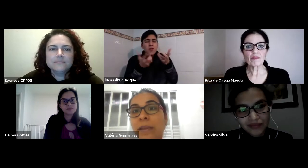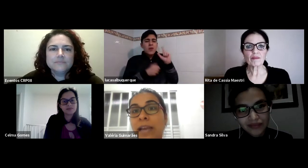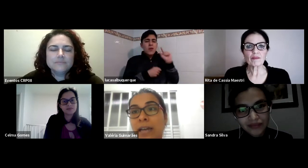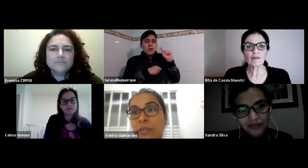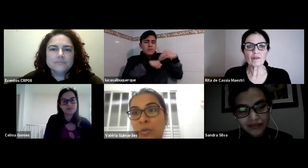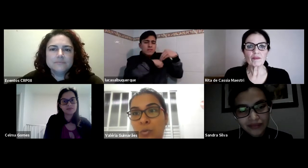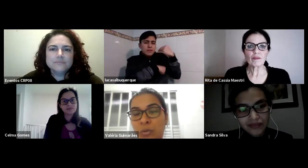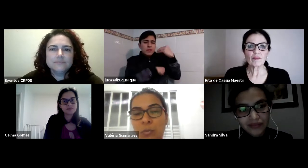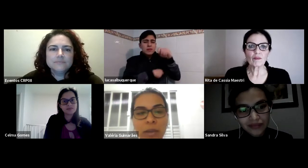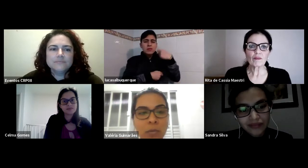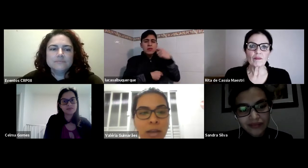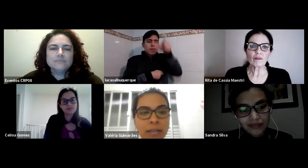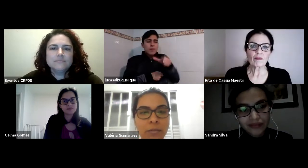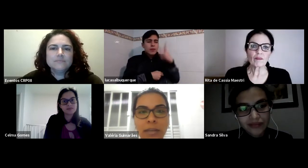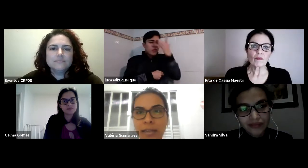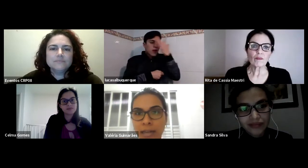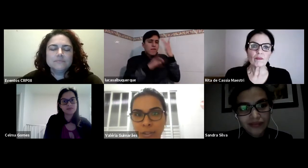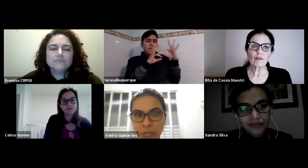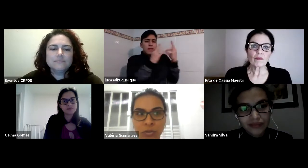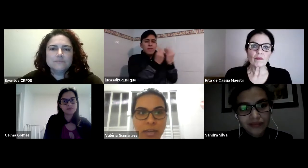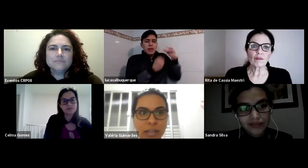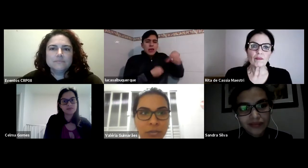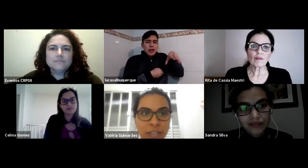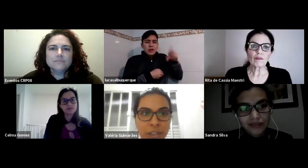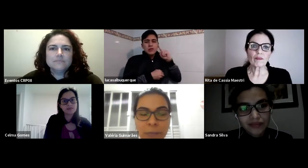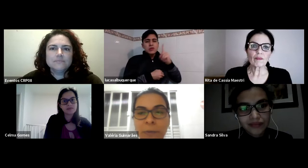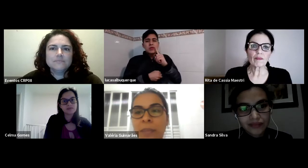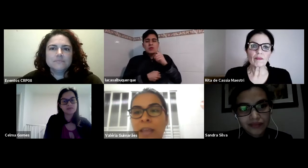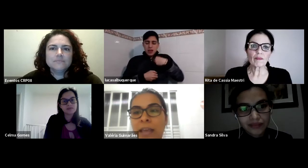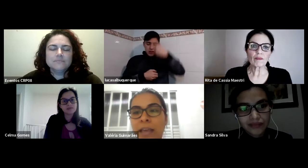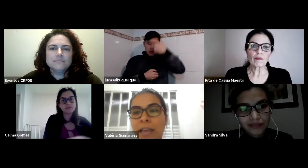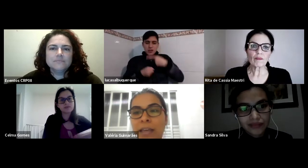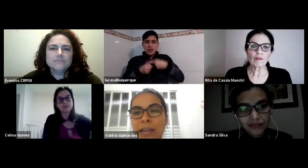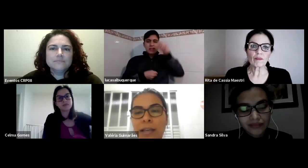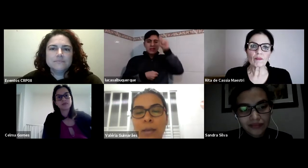sobre os familiares dos surdos, porque no caso aqui em Aracaju, eu sou de Aracaju, Sergipe,